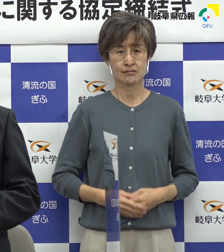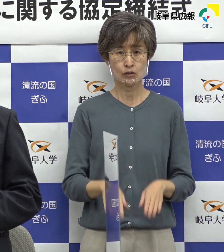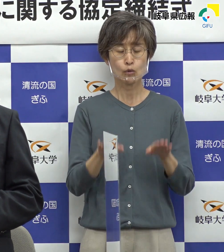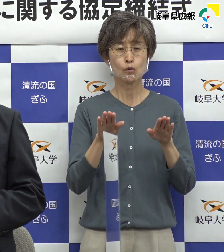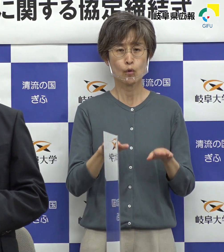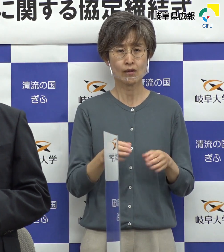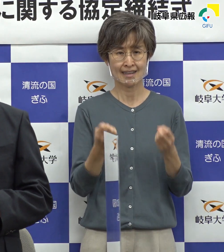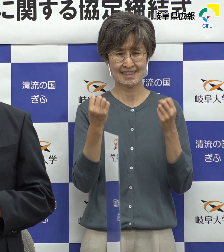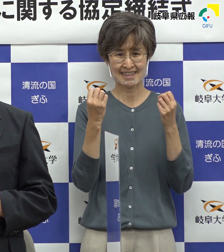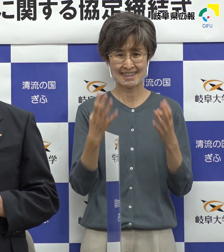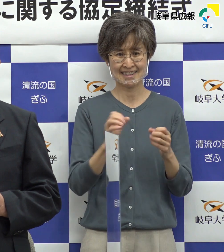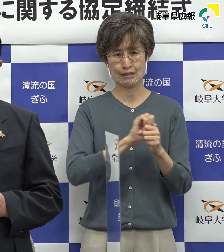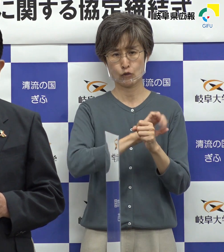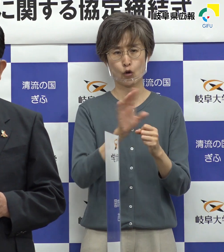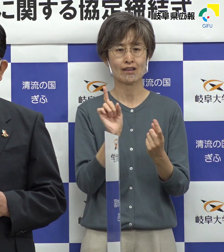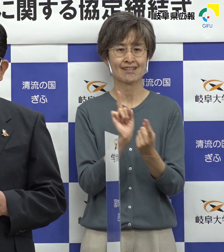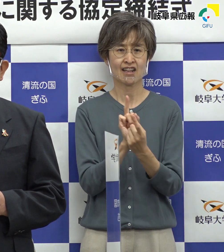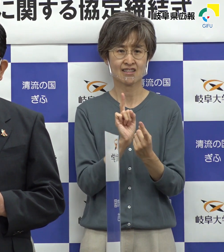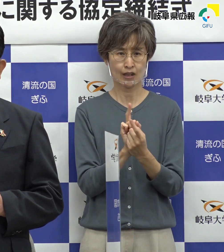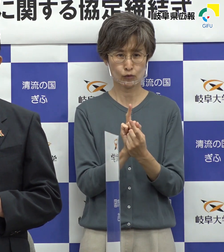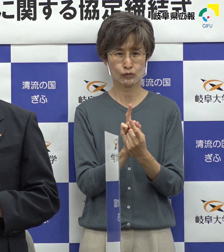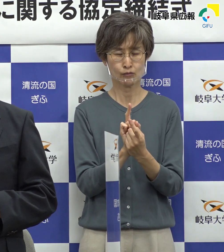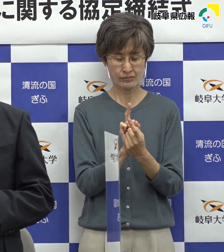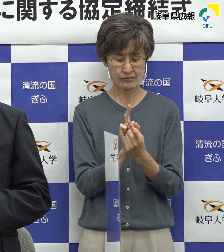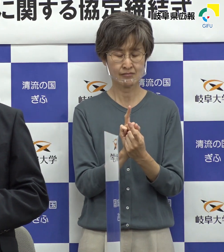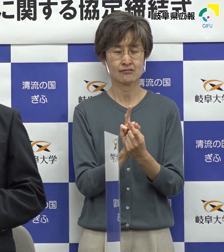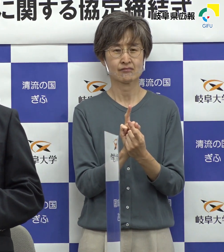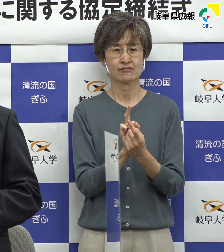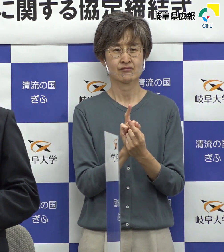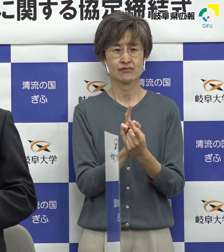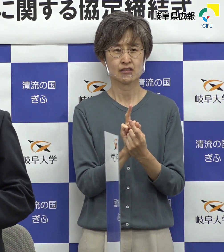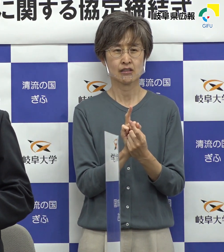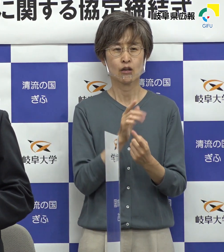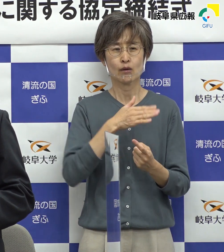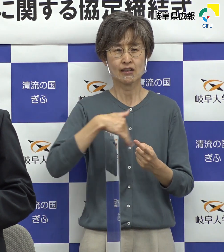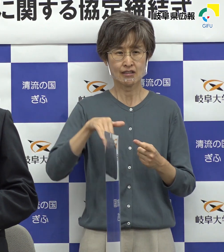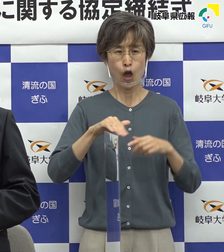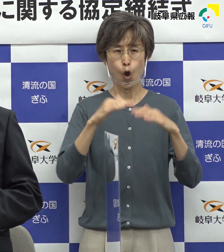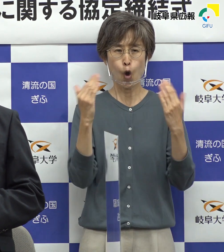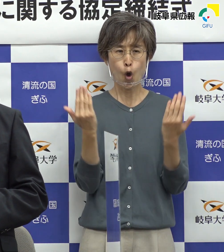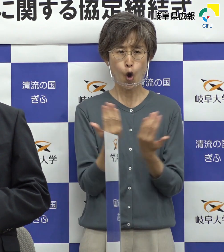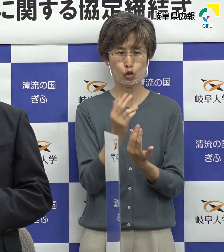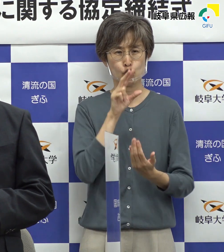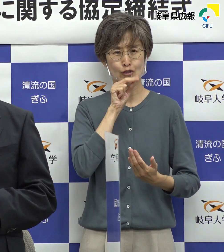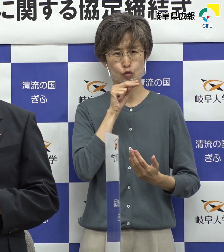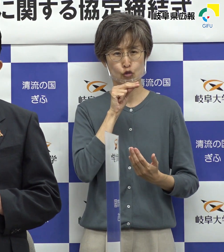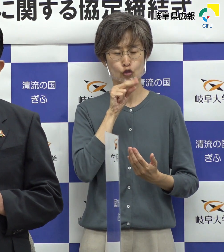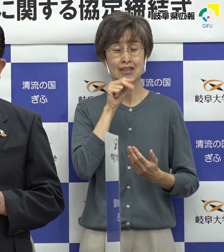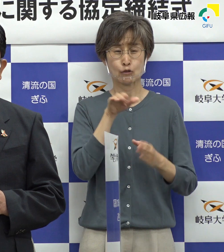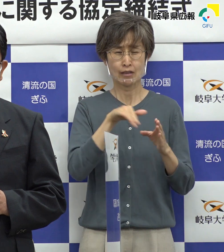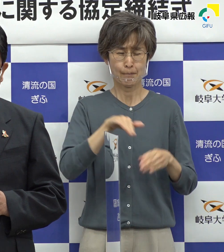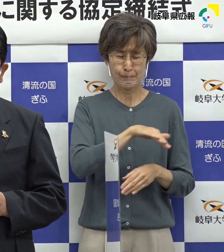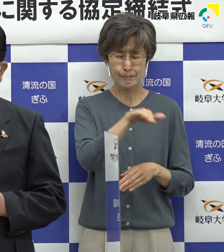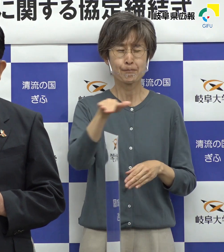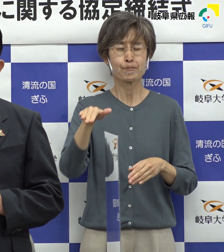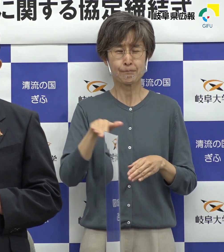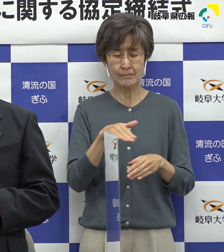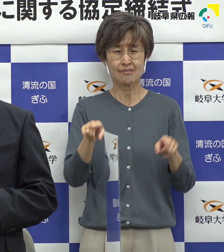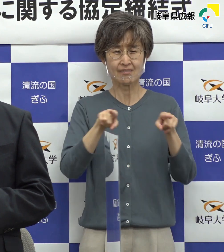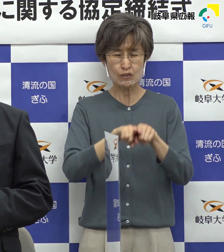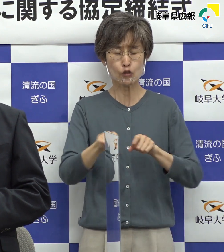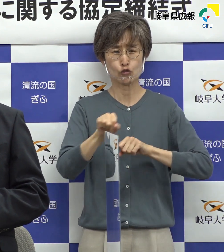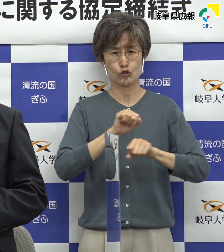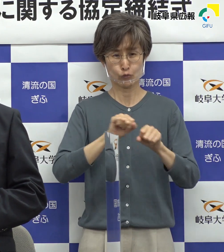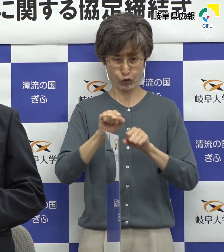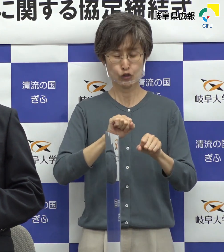回の新型コロナ対策、私どもはオール岐阜で取り組むということと合わせて専門知を大切にしていくと、